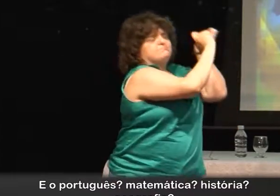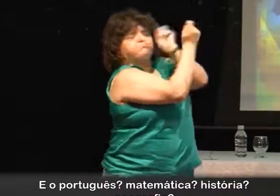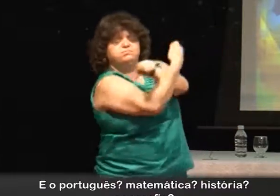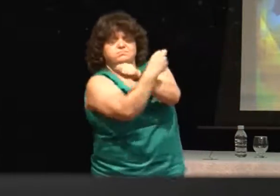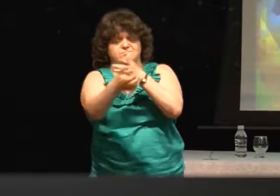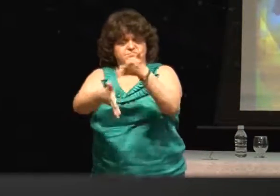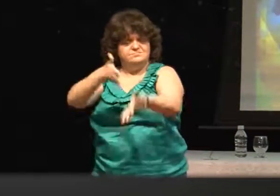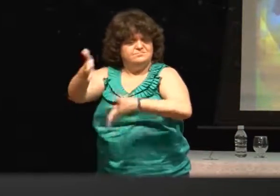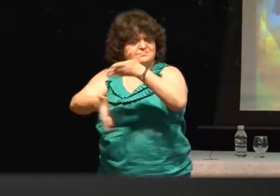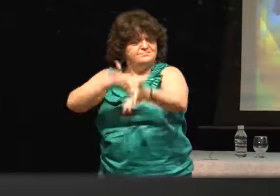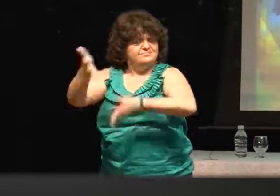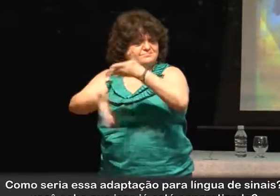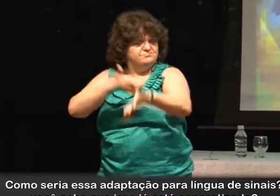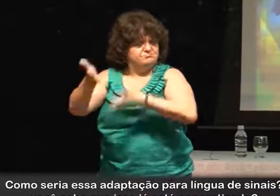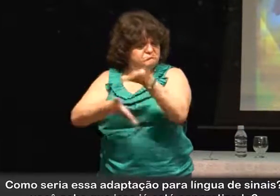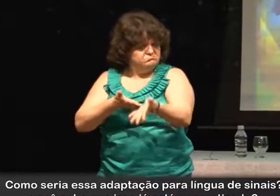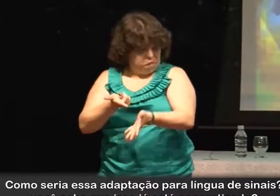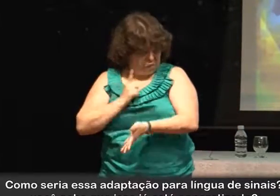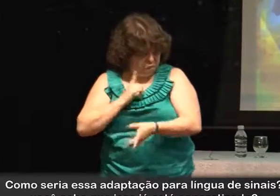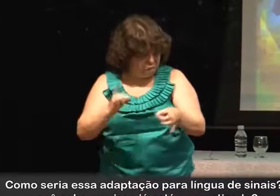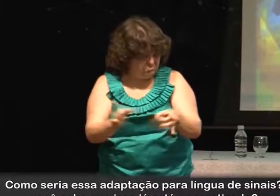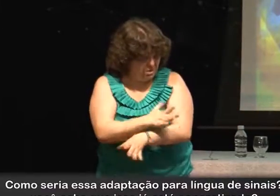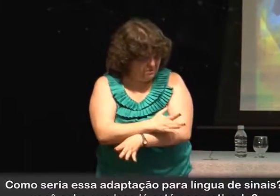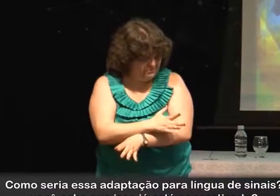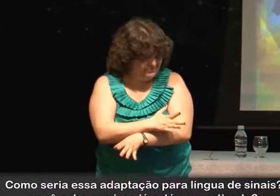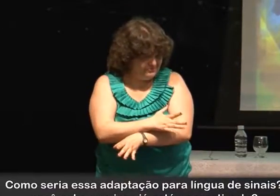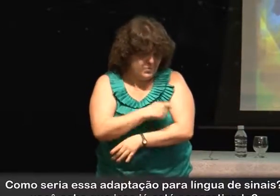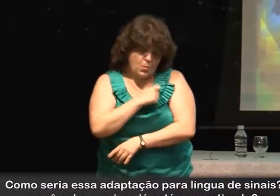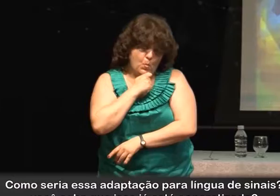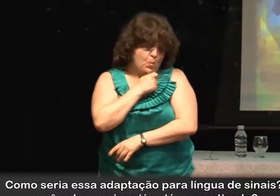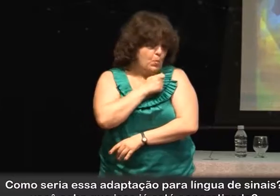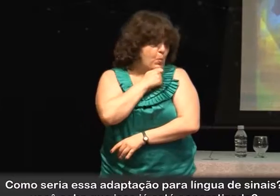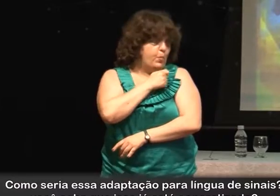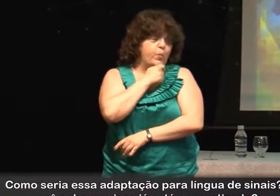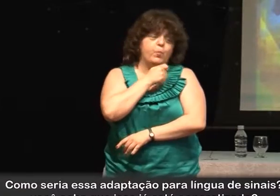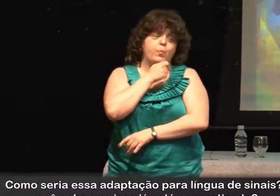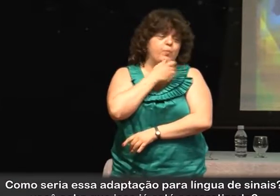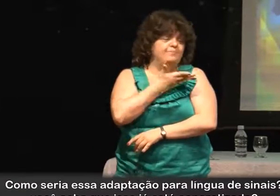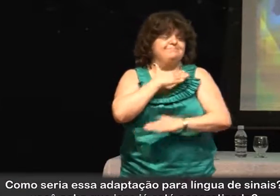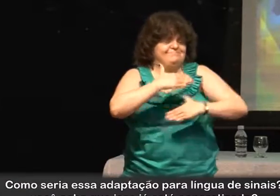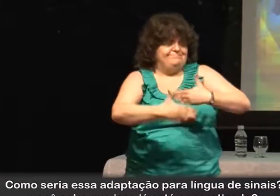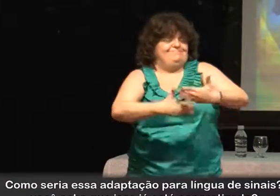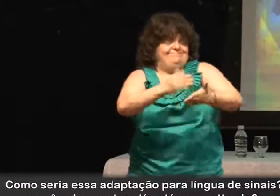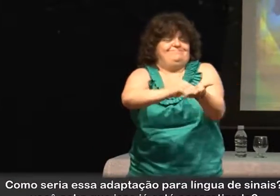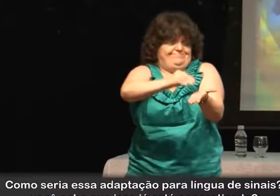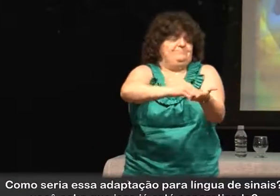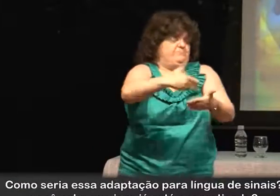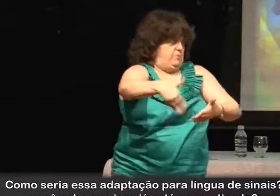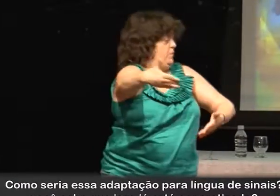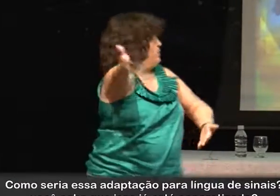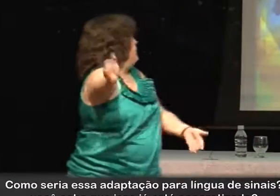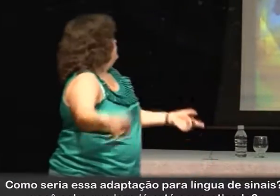geografia? Como seria essa adaptação para a língua de sinais? Você acha que isso já está